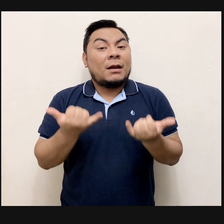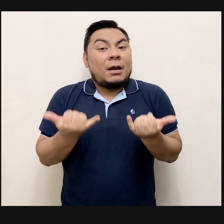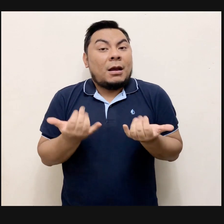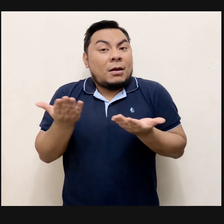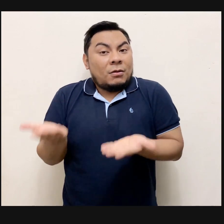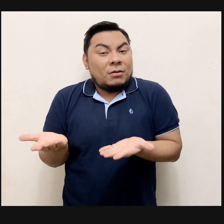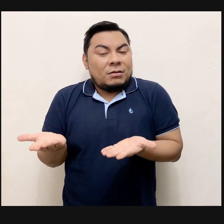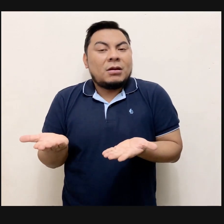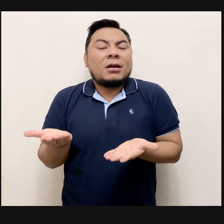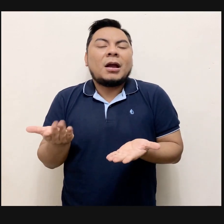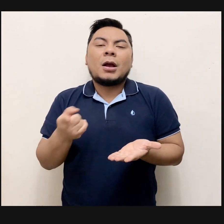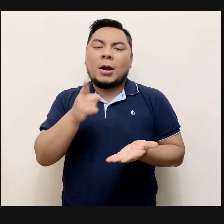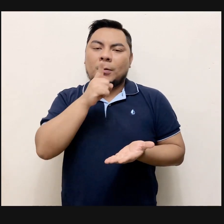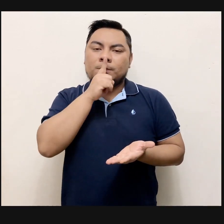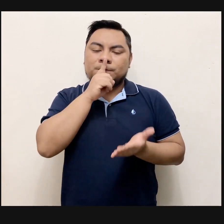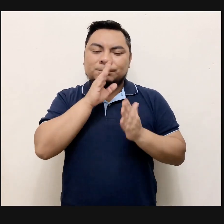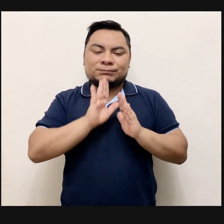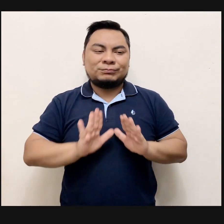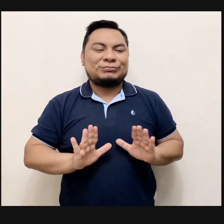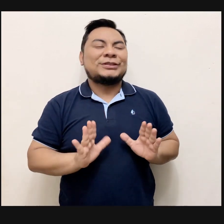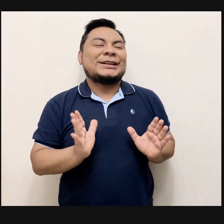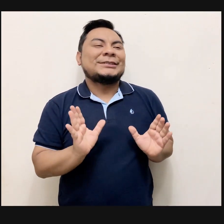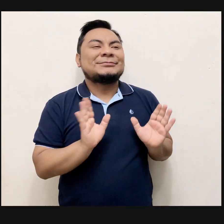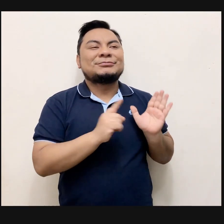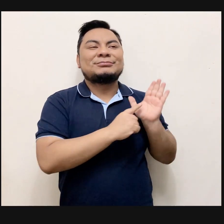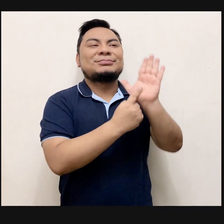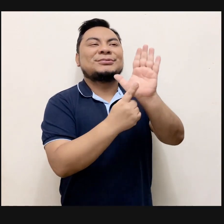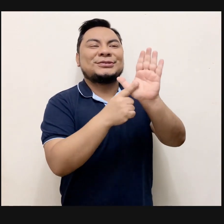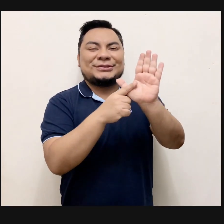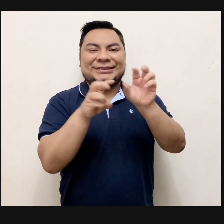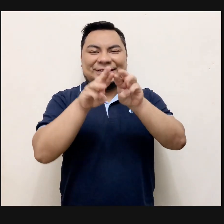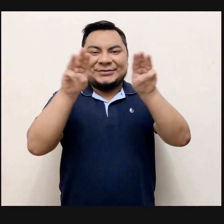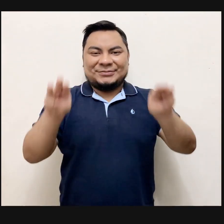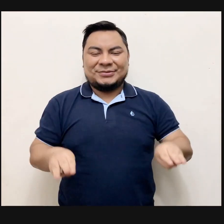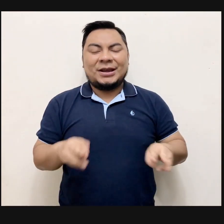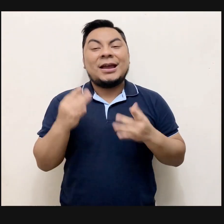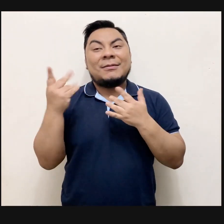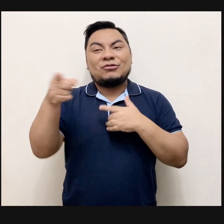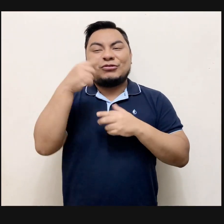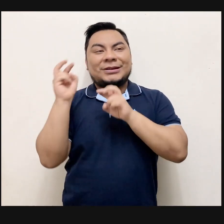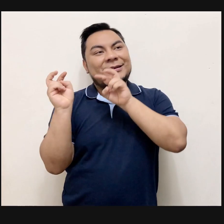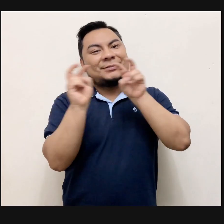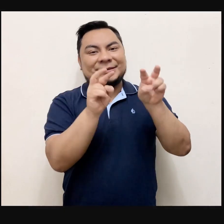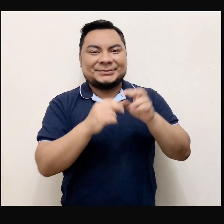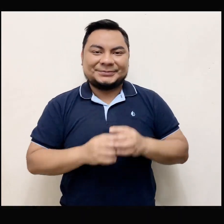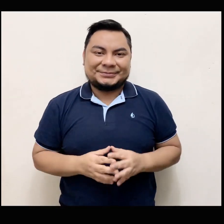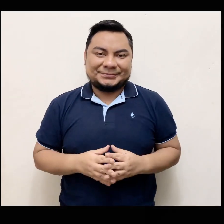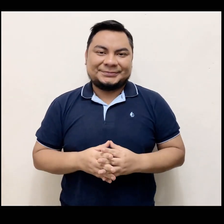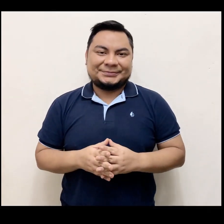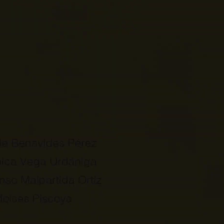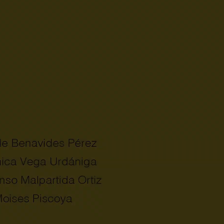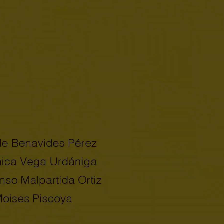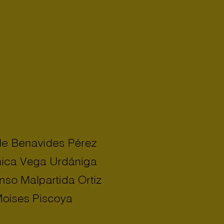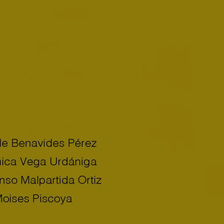1939. Ahora, descansa en silencio en nuestras salas, esperando un pronto reencuentro.